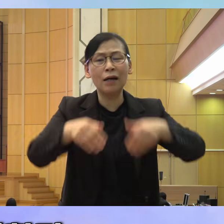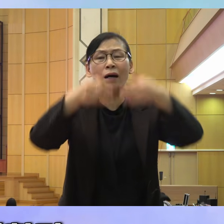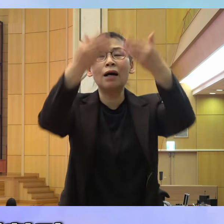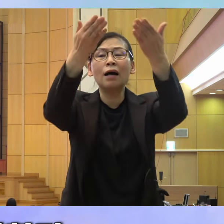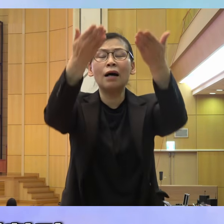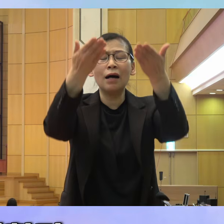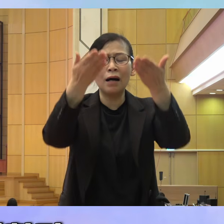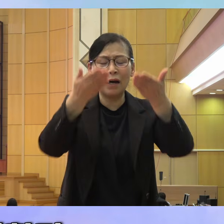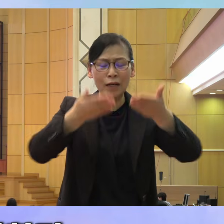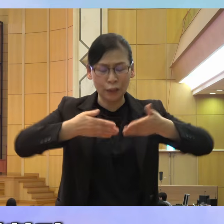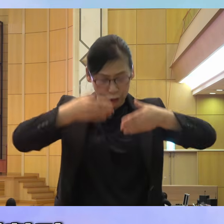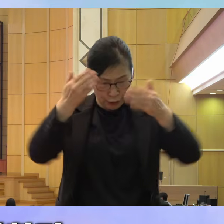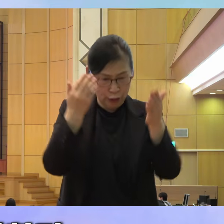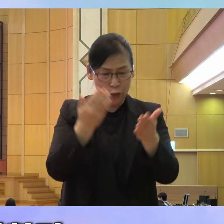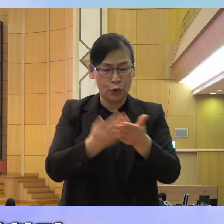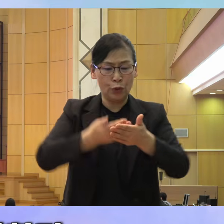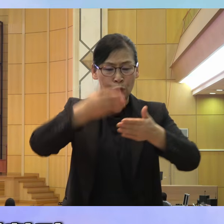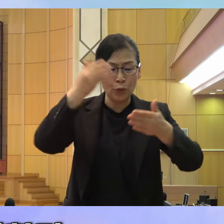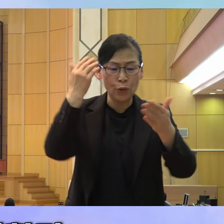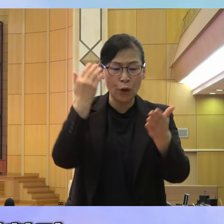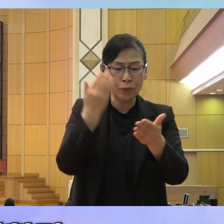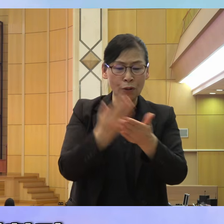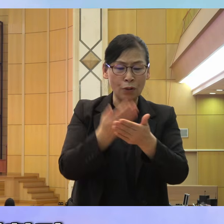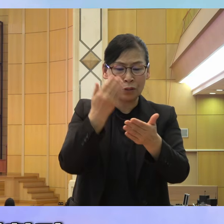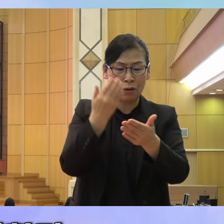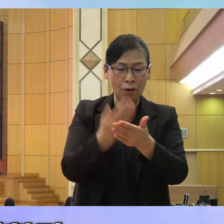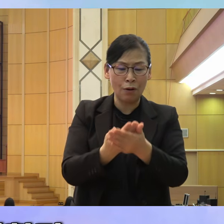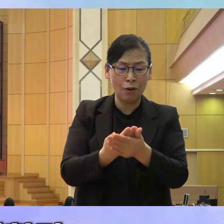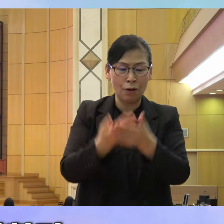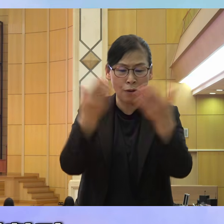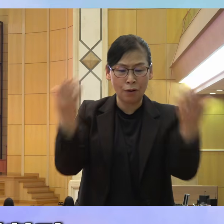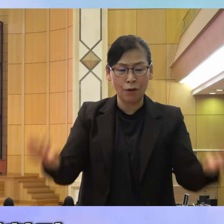평탄한 길 주옵소서.